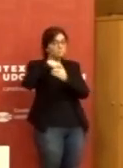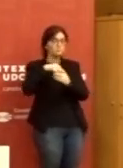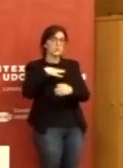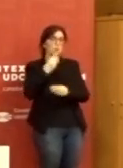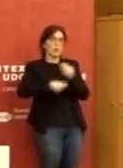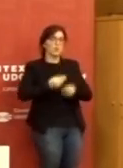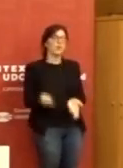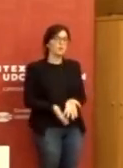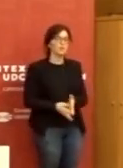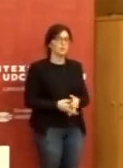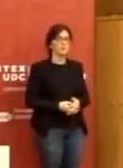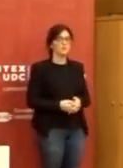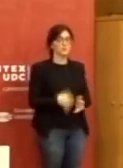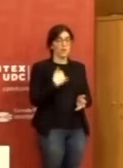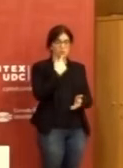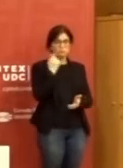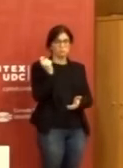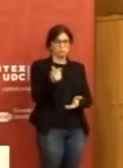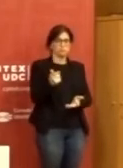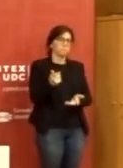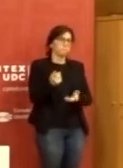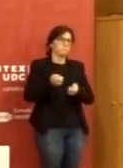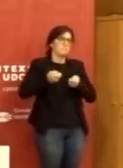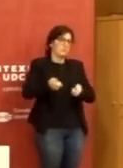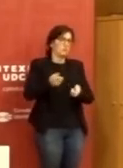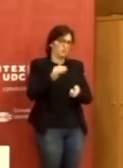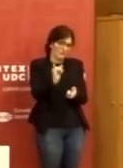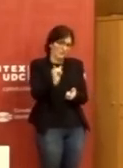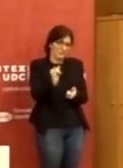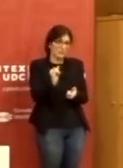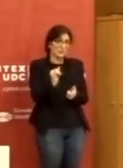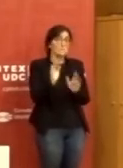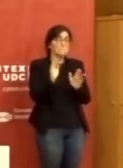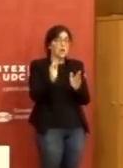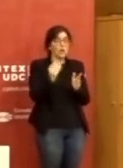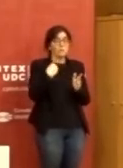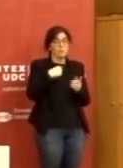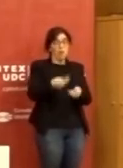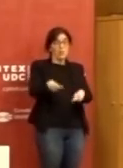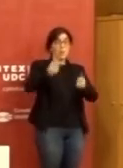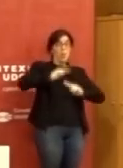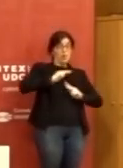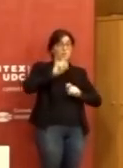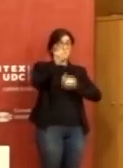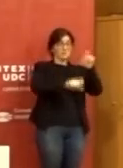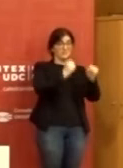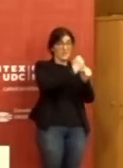ver, sí genera costo, pero lo que recibe la organización y todos sus trabajadores